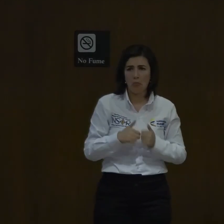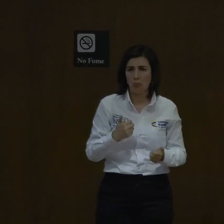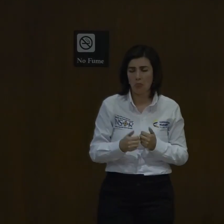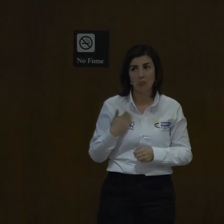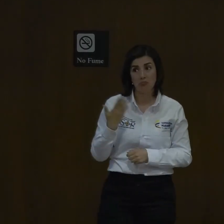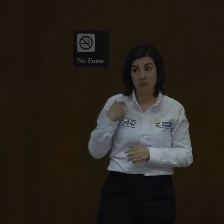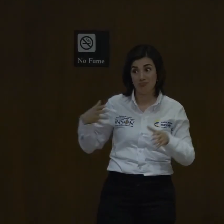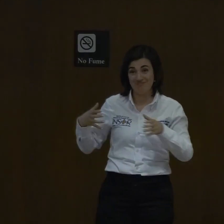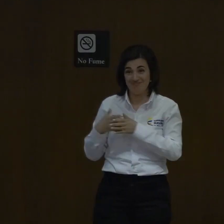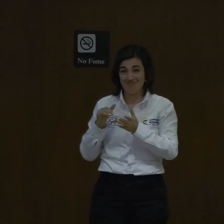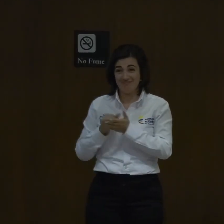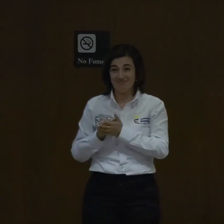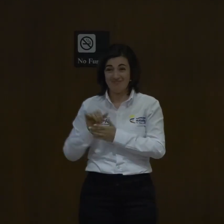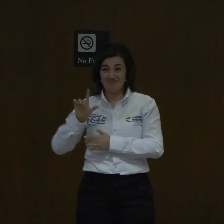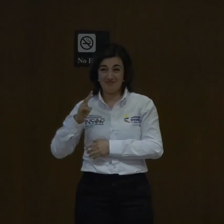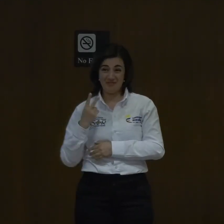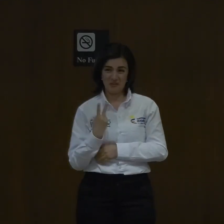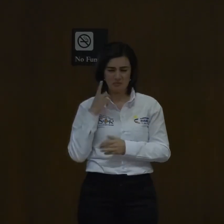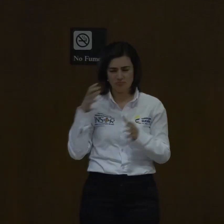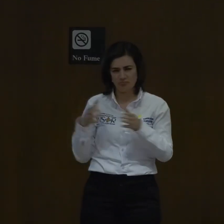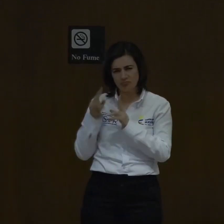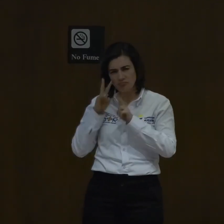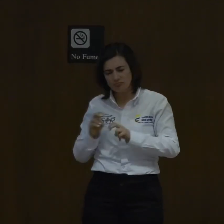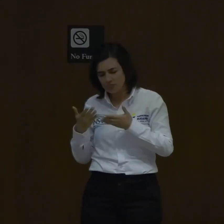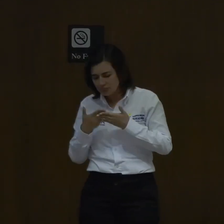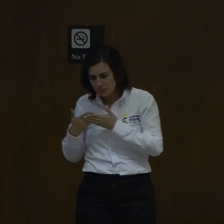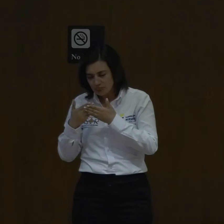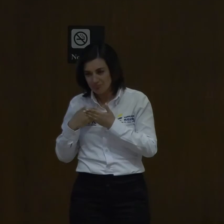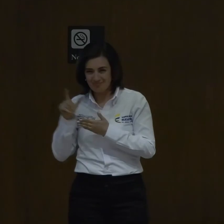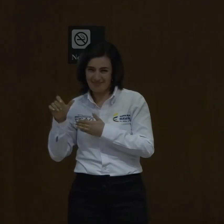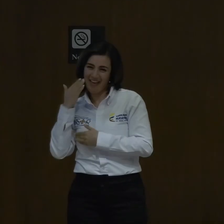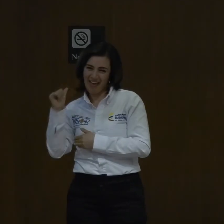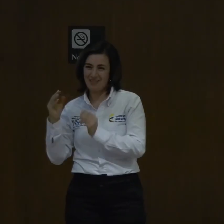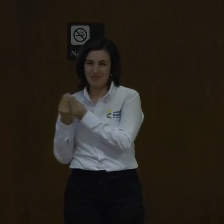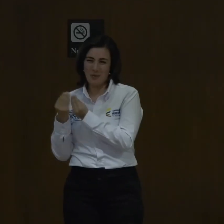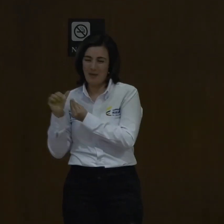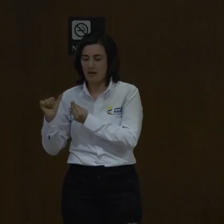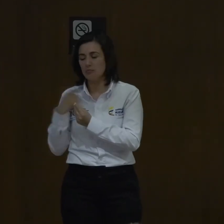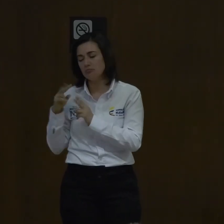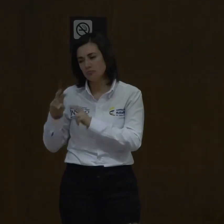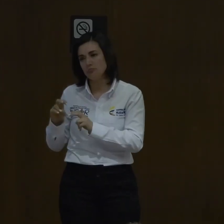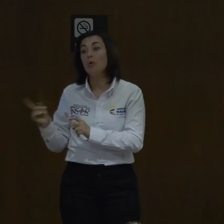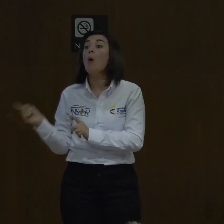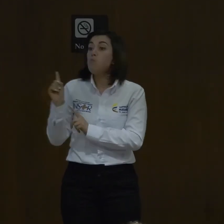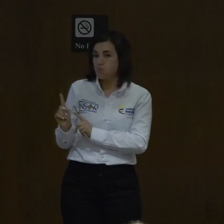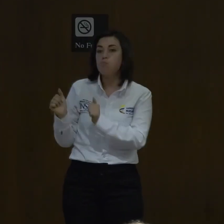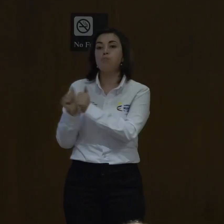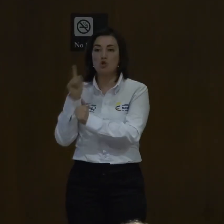reciente de compañeras de mi equipo de investigación, que incluye a una investigadora